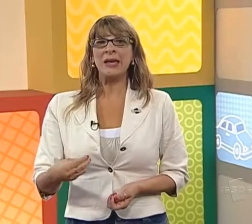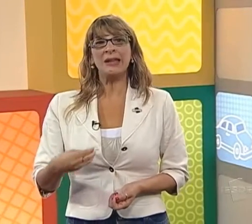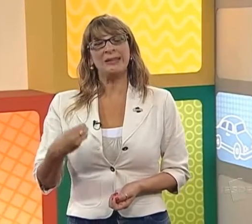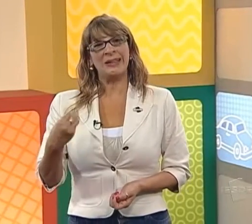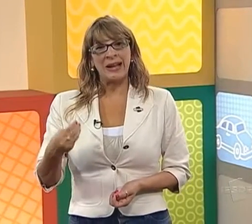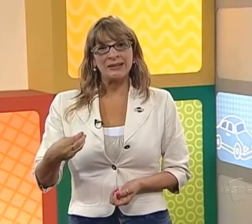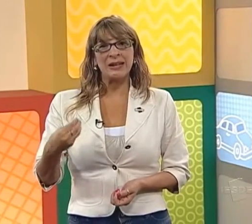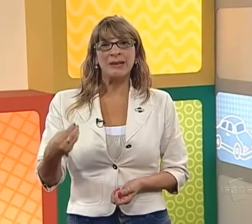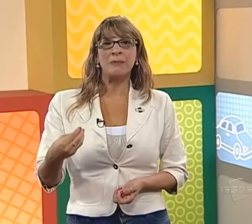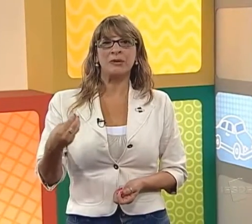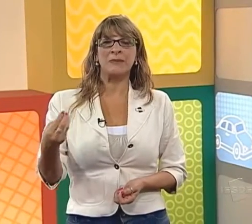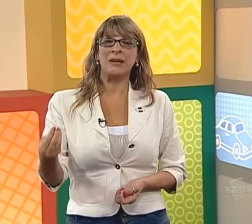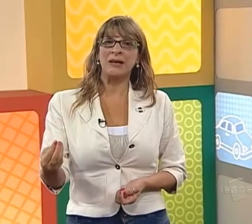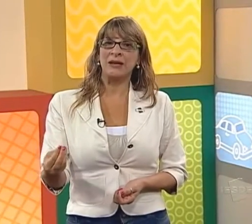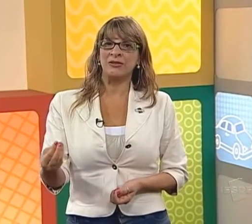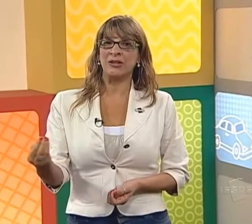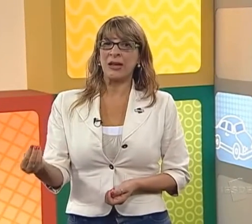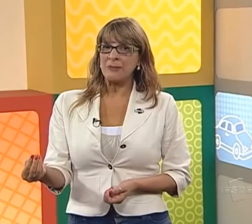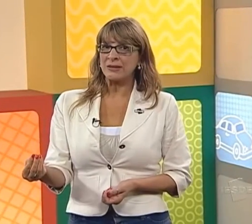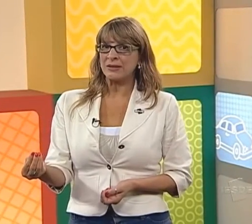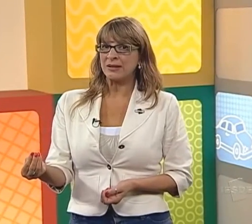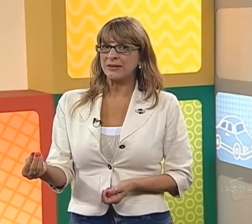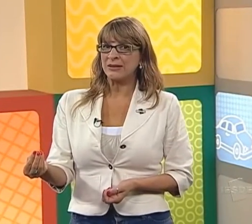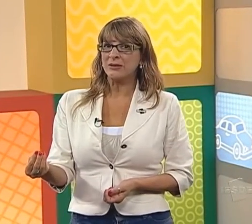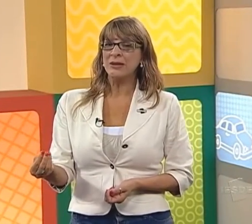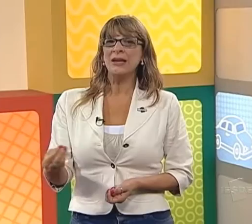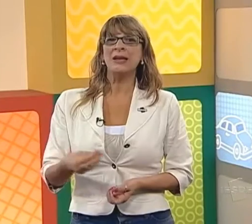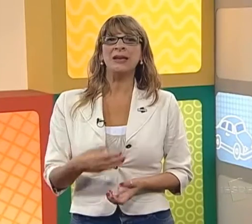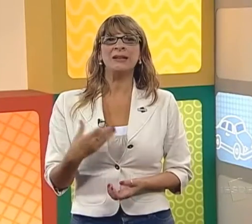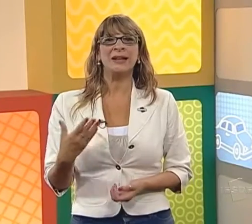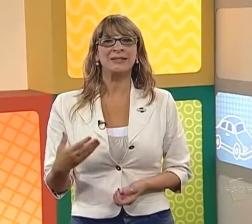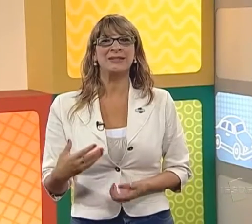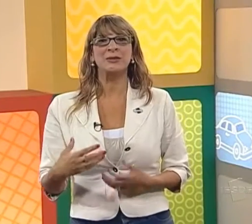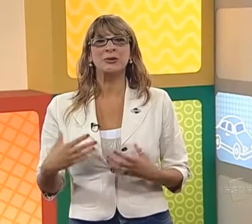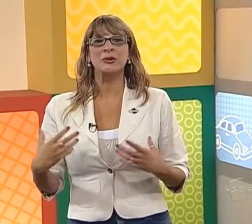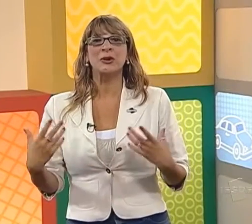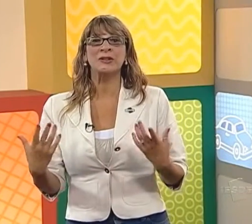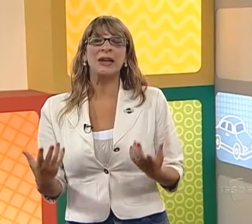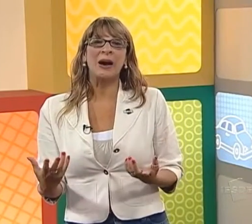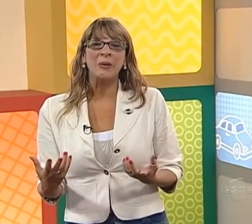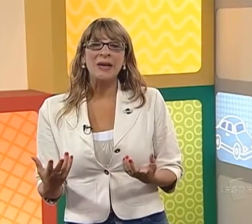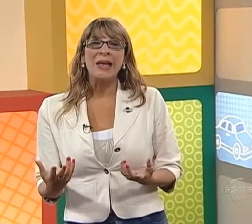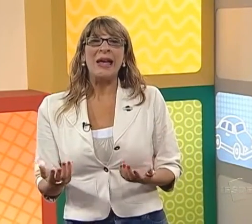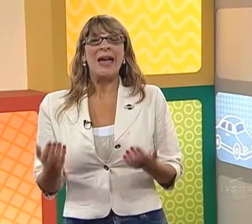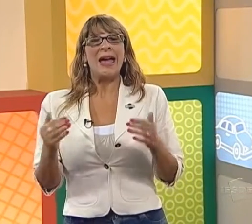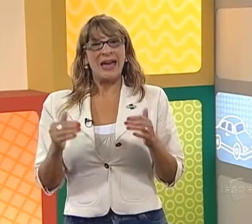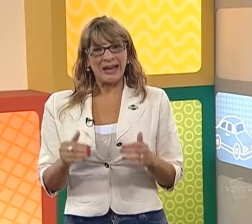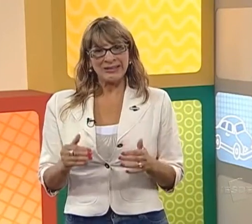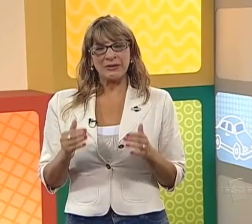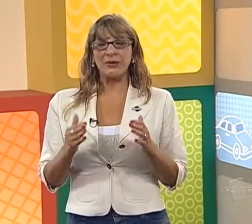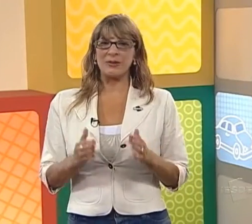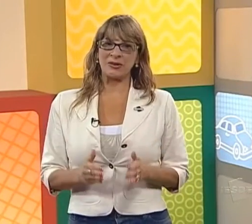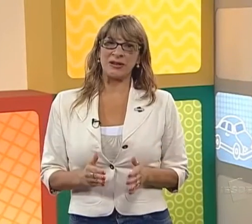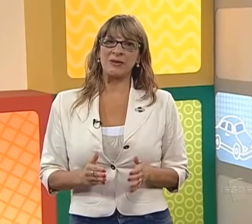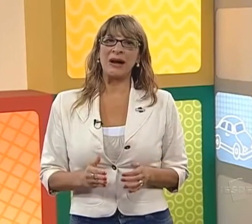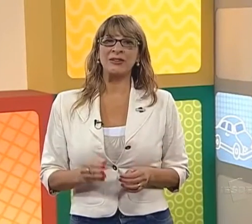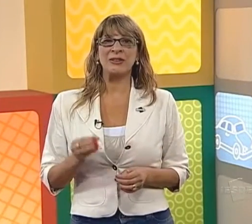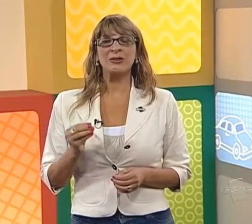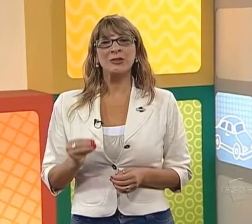e traz aí possibilidades de representação e interação social. Essa forma de linguagem